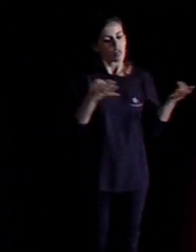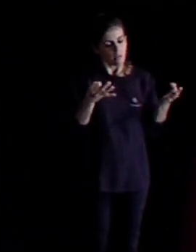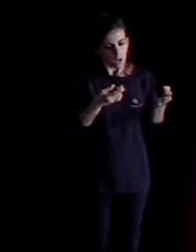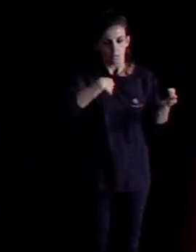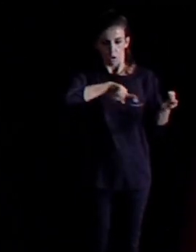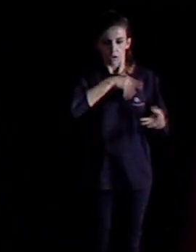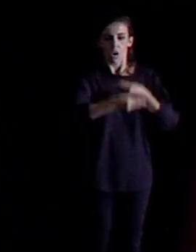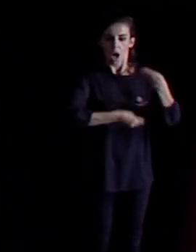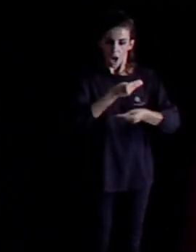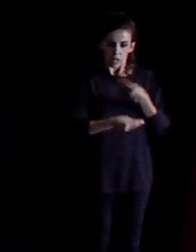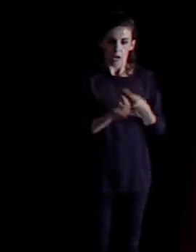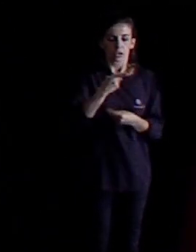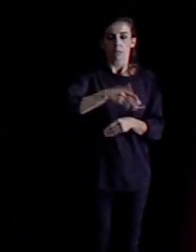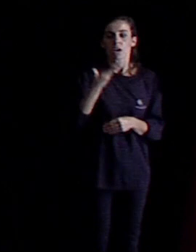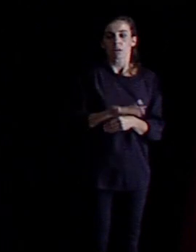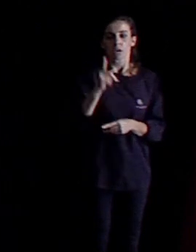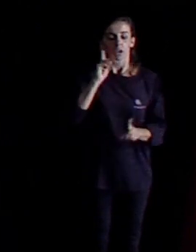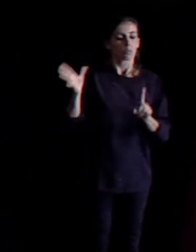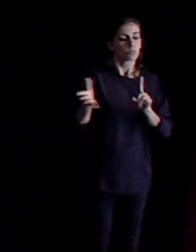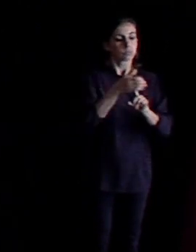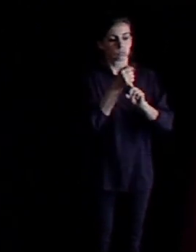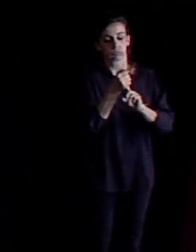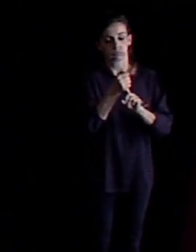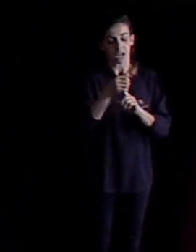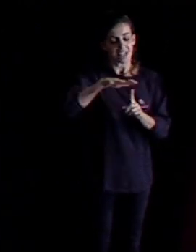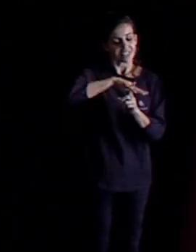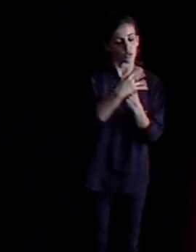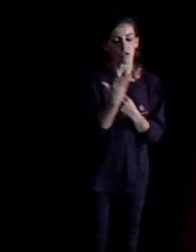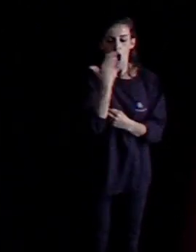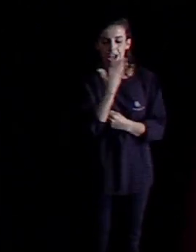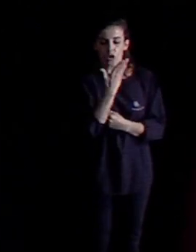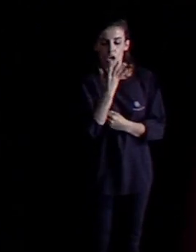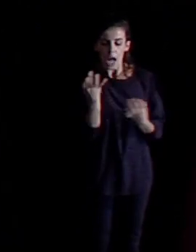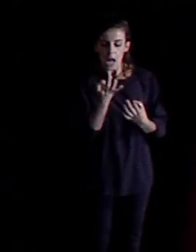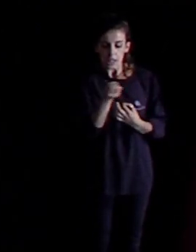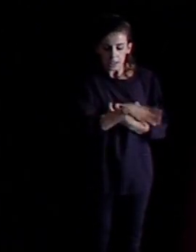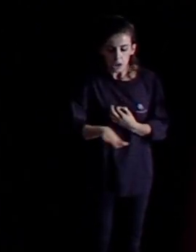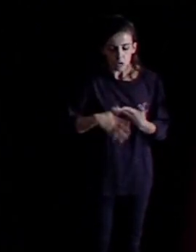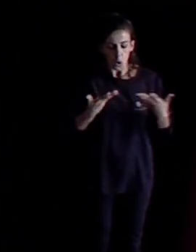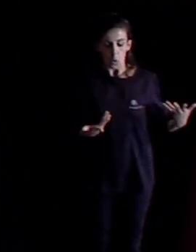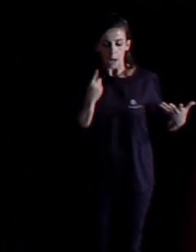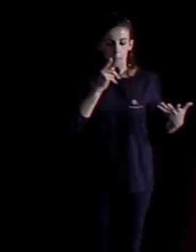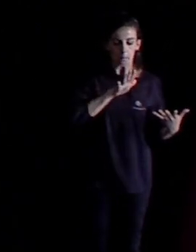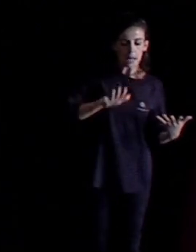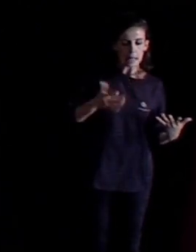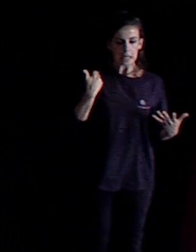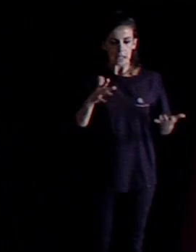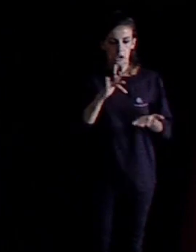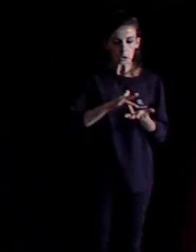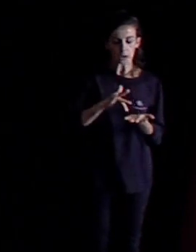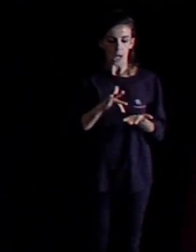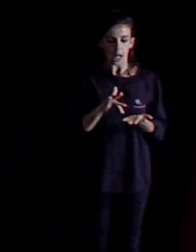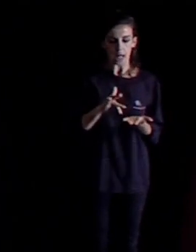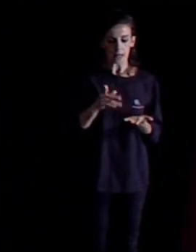hacerlo, y es muy importante detectar en el marco escolar qué niño tiene apunta, manera, a nivel